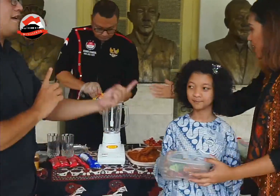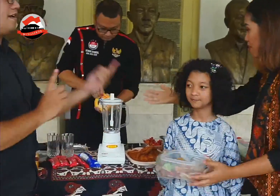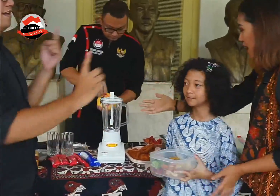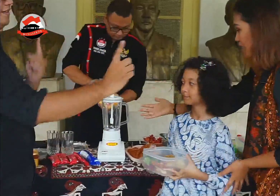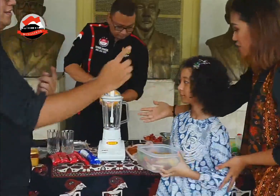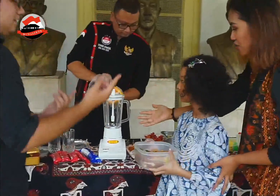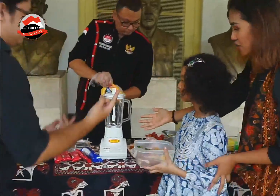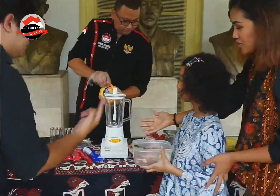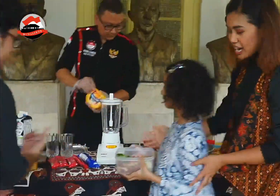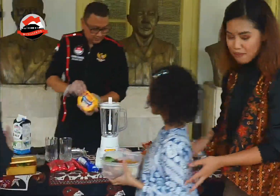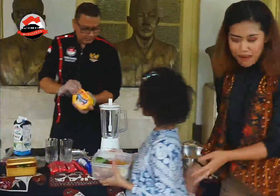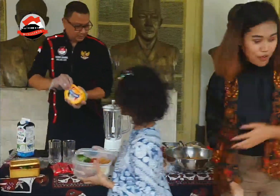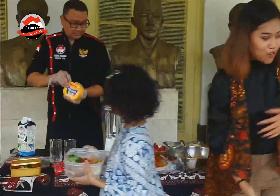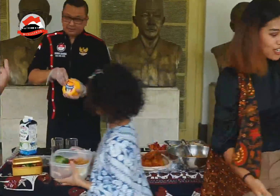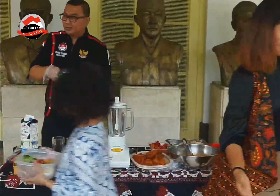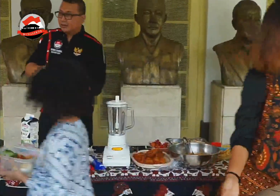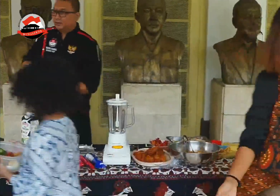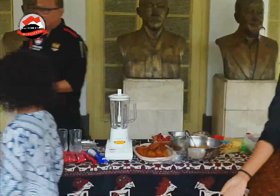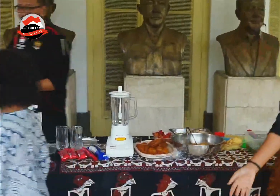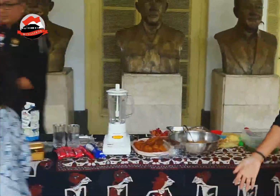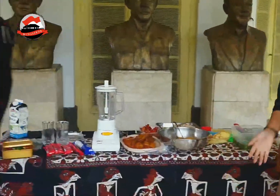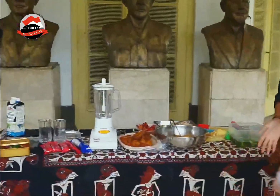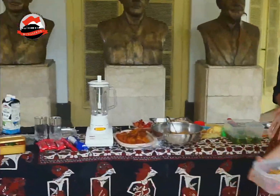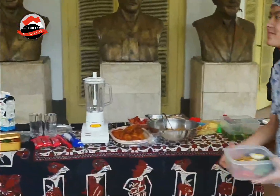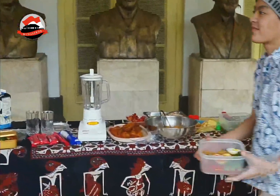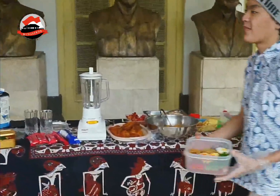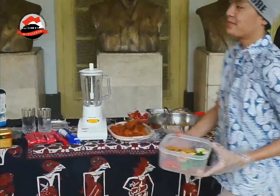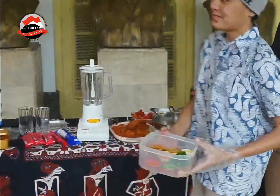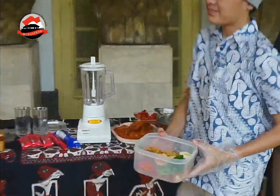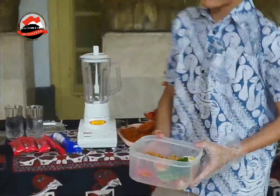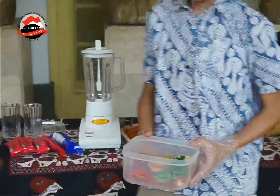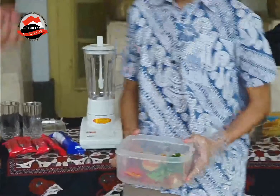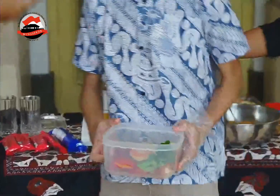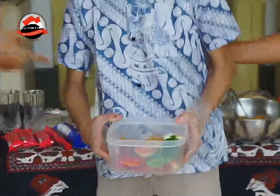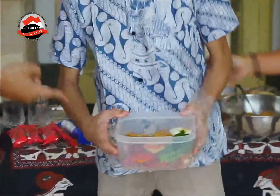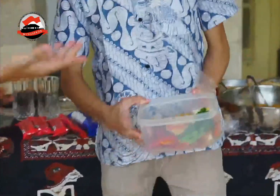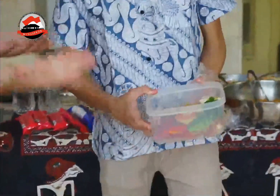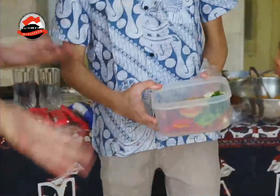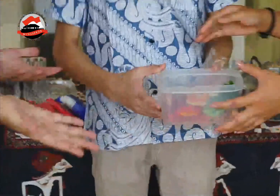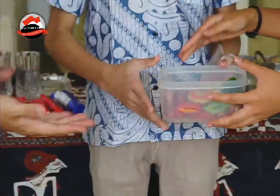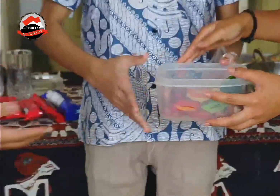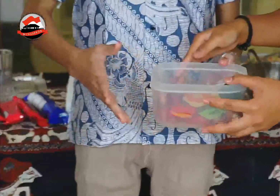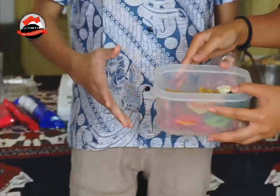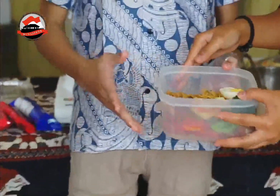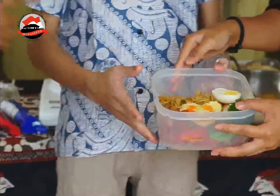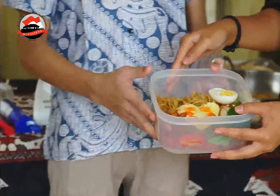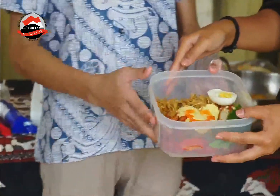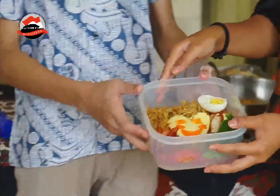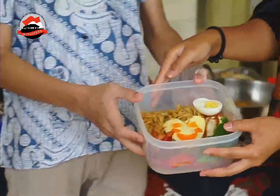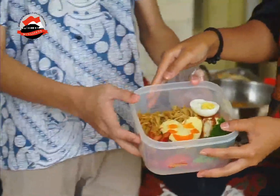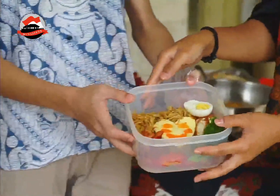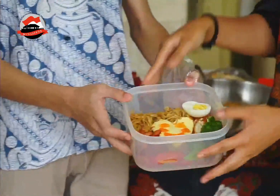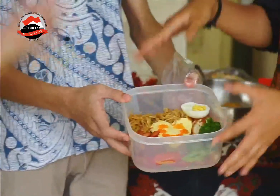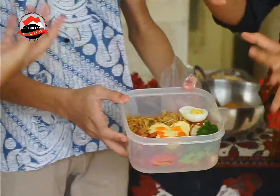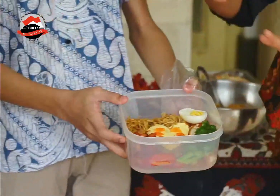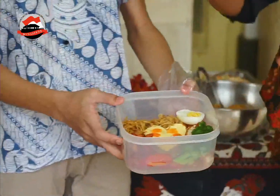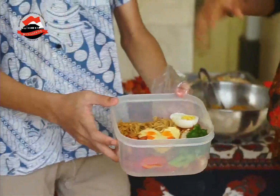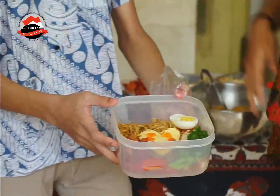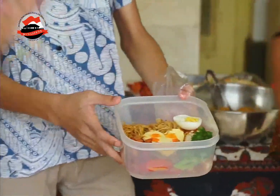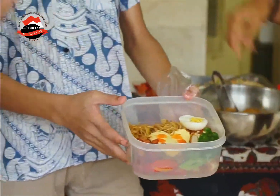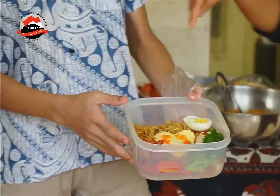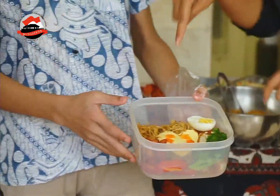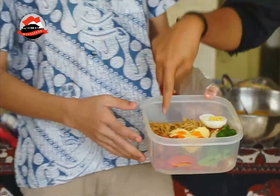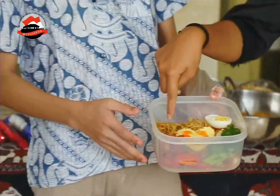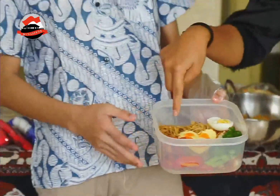Nada boleh ke belakang dulu. Sekarang Paul jelasin ke teman-teman yang ada di rumah. Ada sendok. Ini tentang apa sendok. Sih